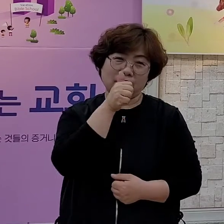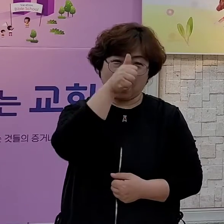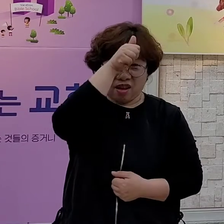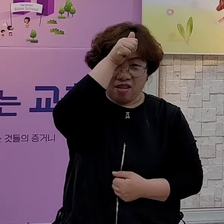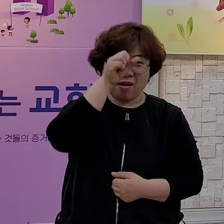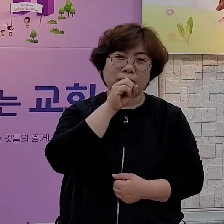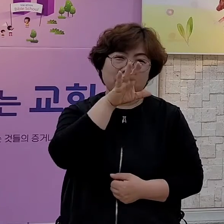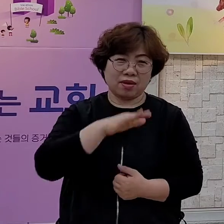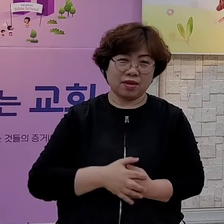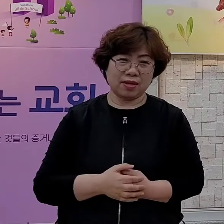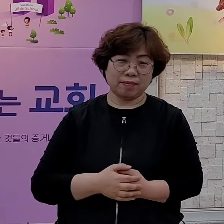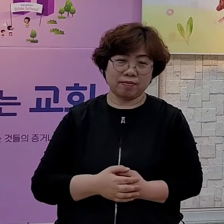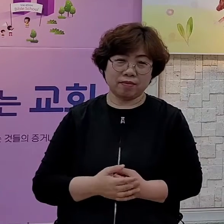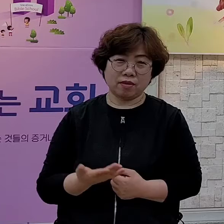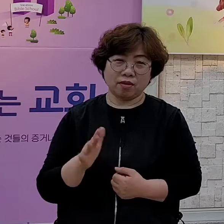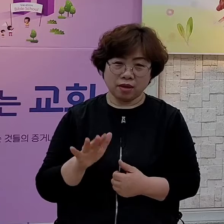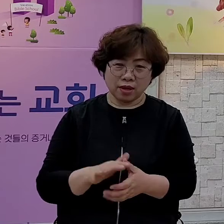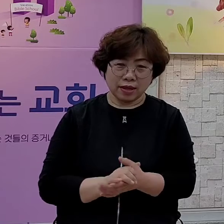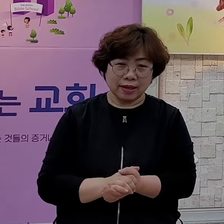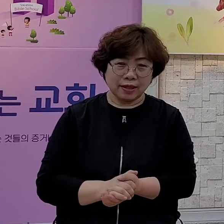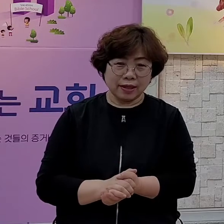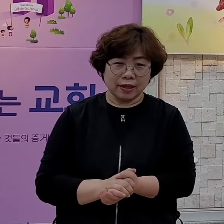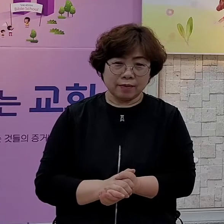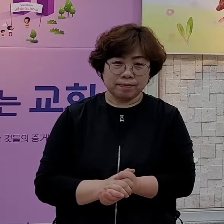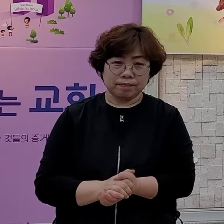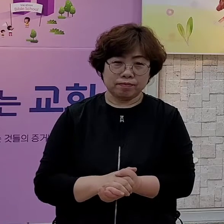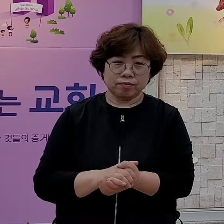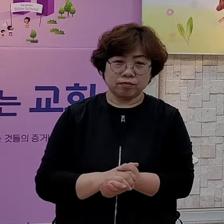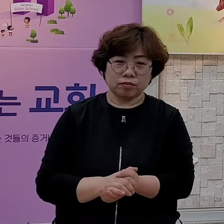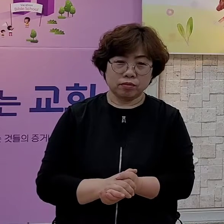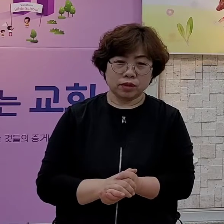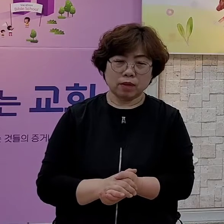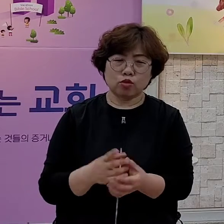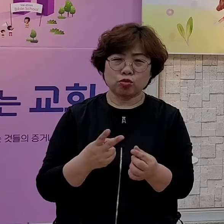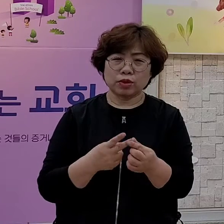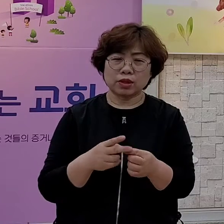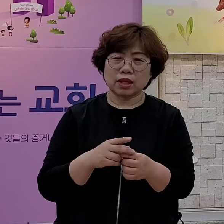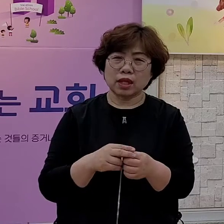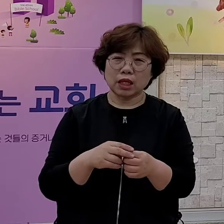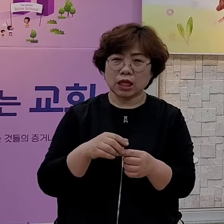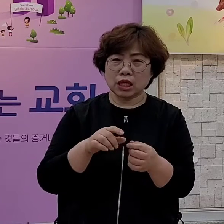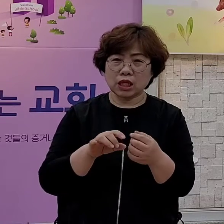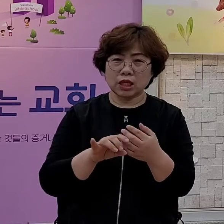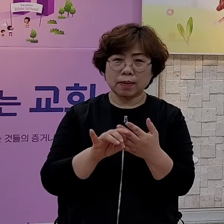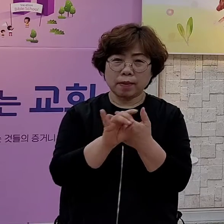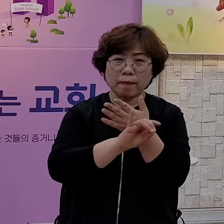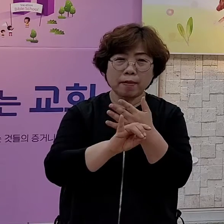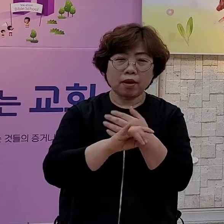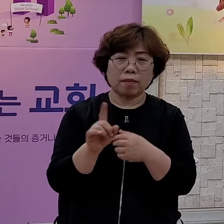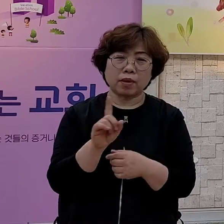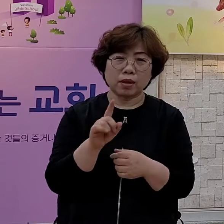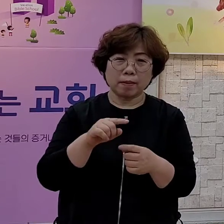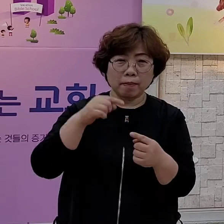나아가서 근본적으로 원인을 어디에서 찾고 있어요? 하나님께서 나에게 주신 그 하나님